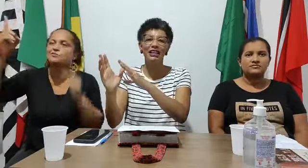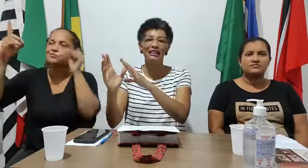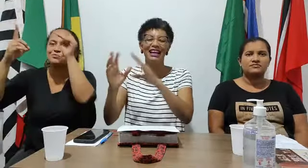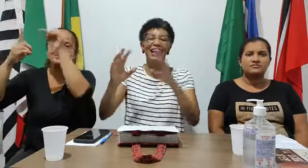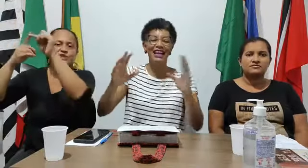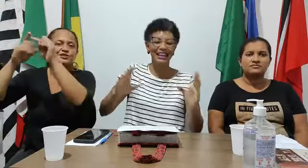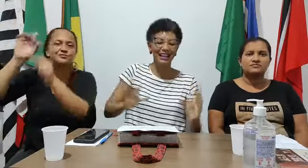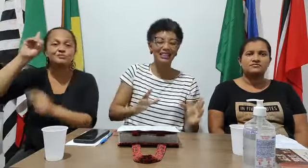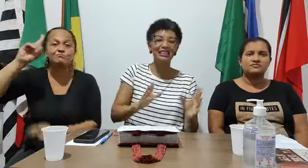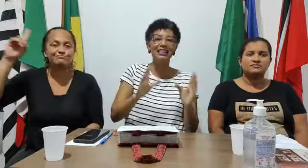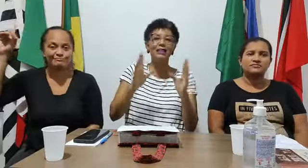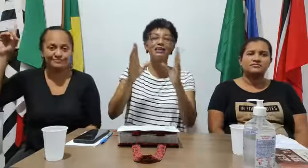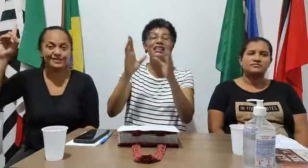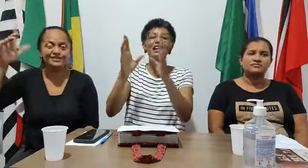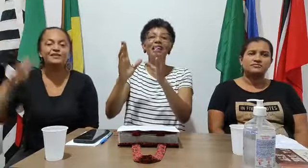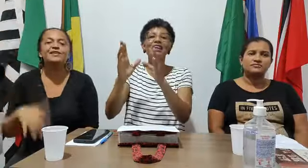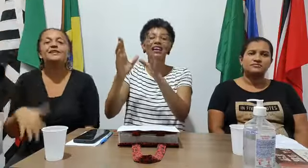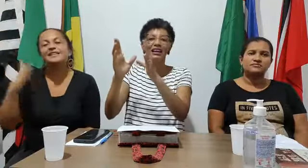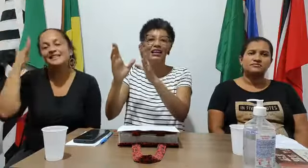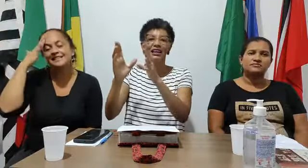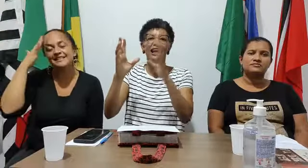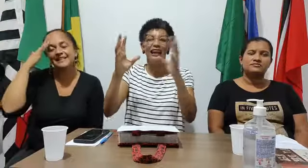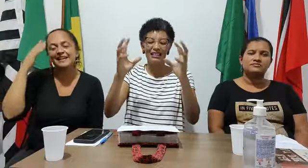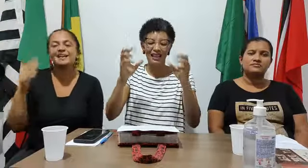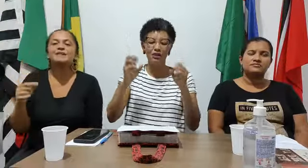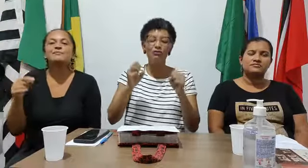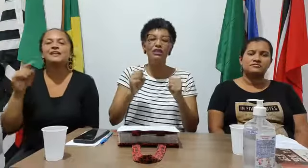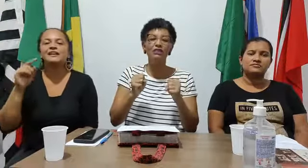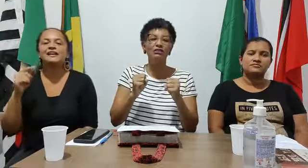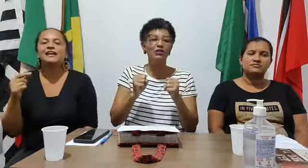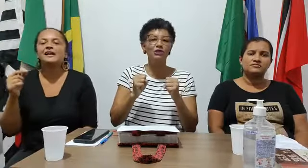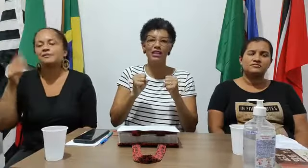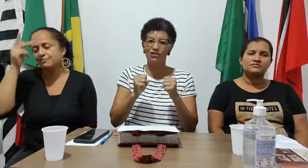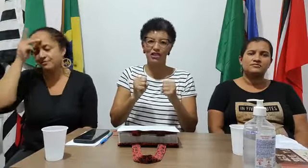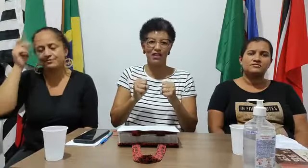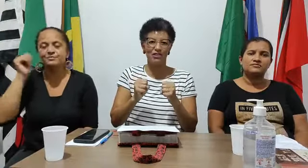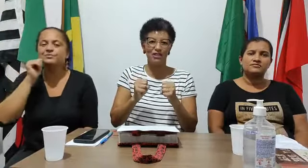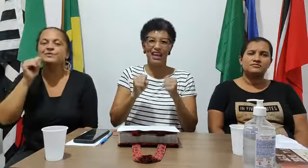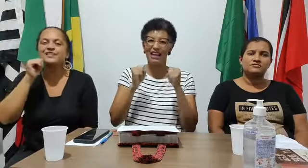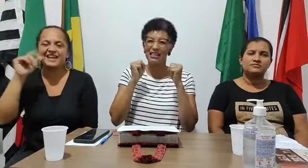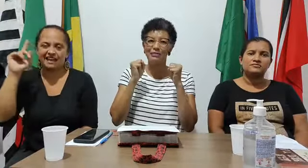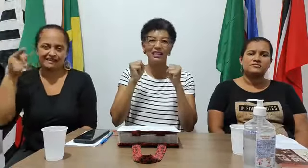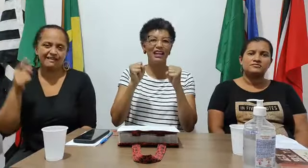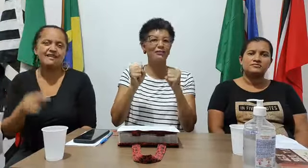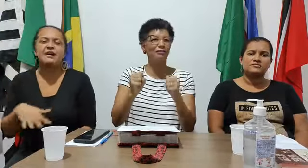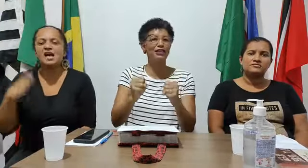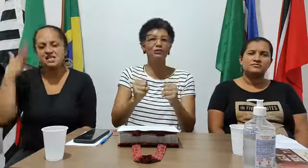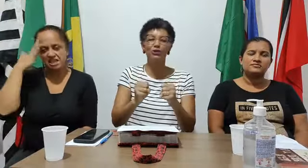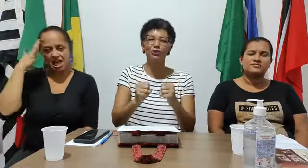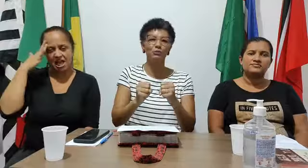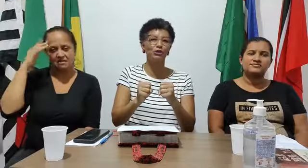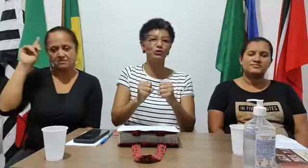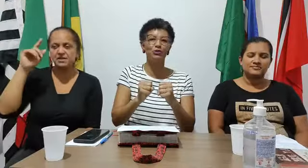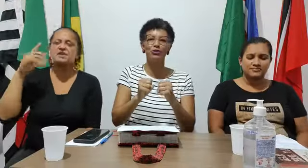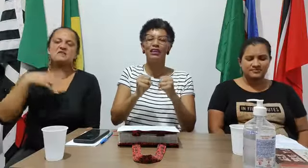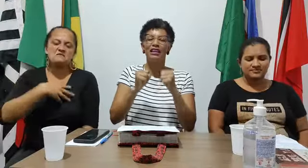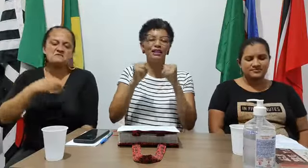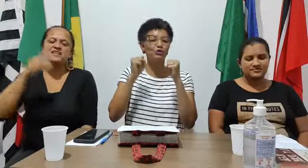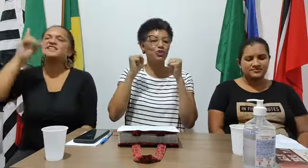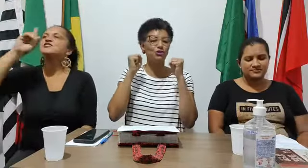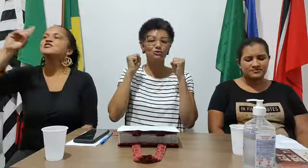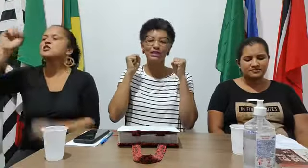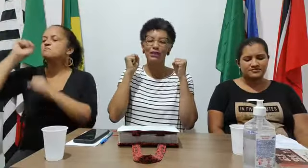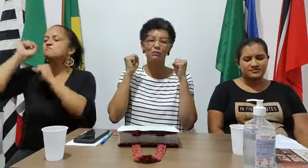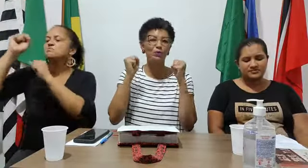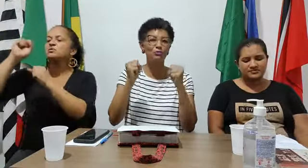foi criada, é aquela que sabe quem ela tem convicção da sua identidade. Ela sabe que ela é filha do Deus Todo-Poderoso, que